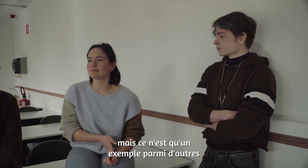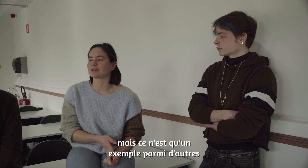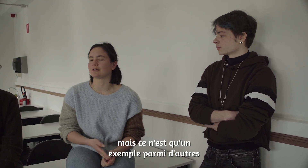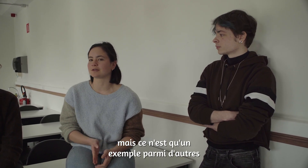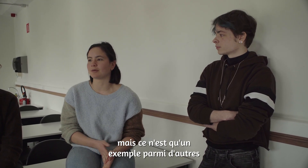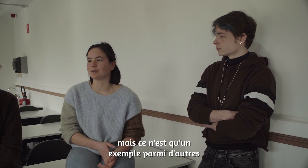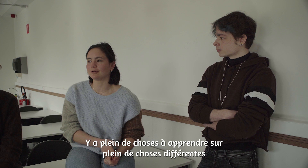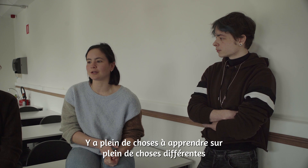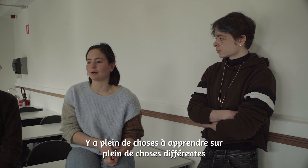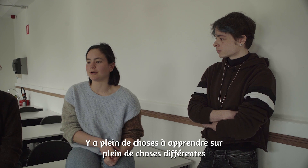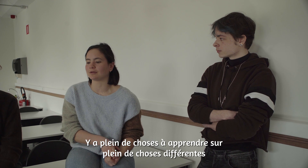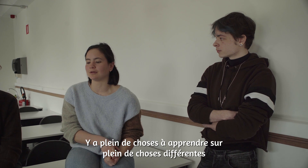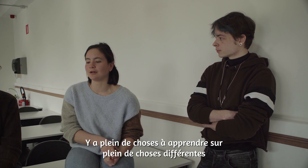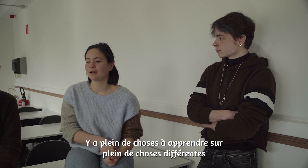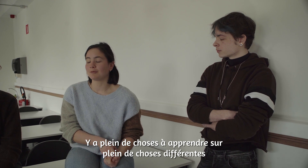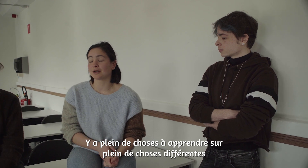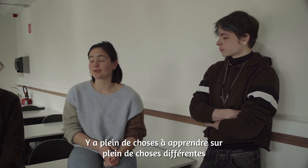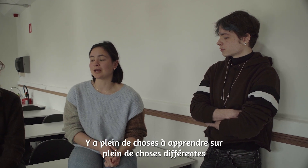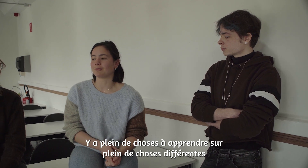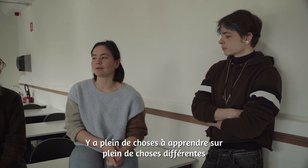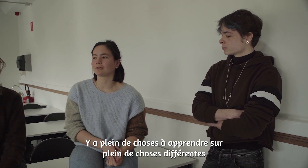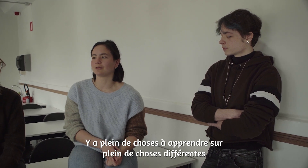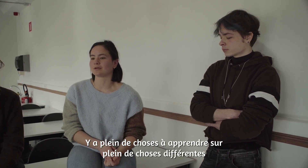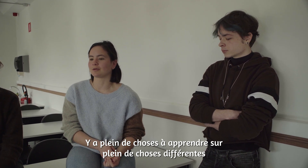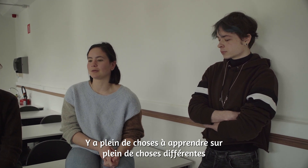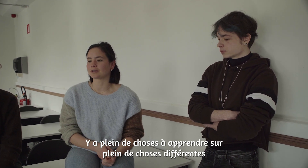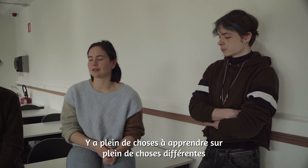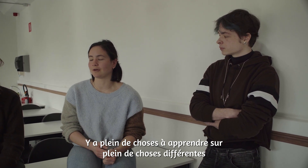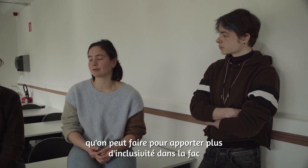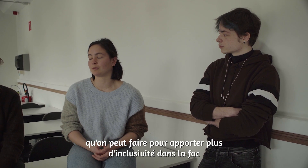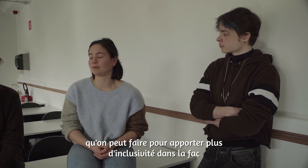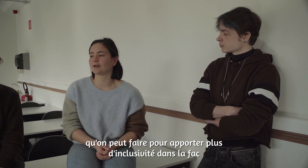qu'un exemple parmi d'autres et qu'il y a plein de choses à apprendre sur plein de personnes différentes qu'on peut faire pour